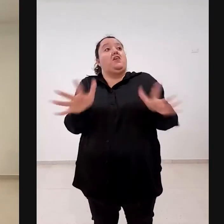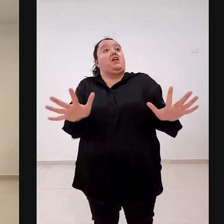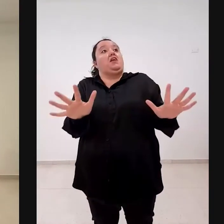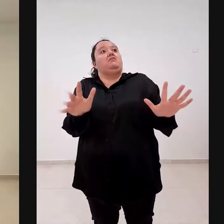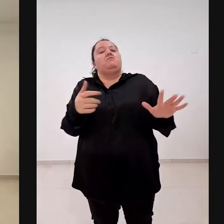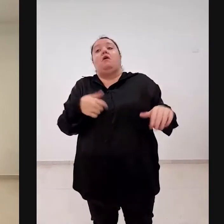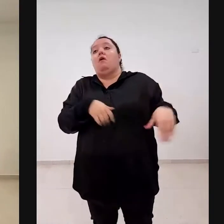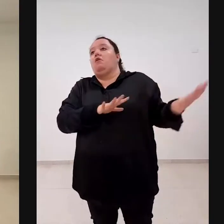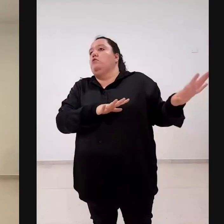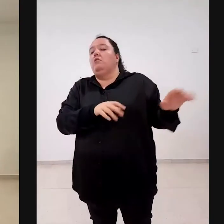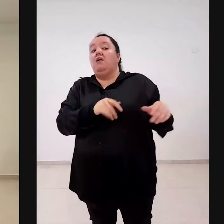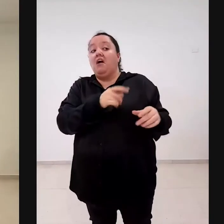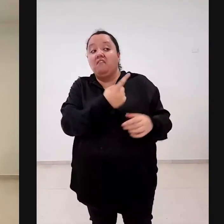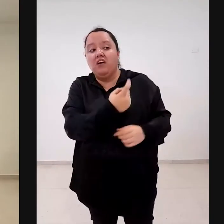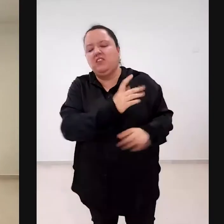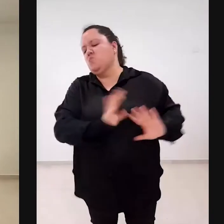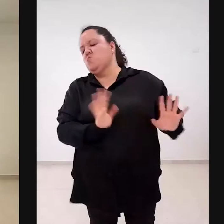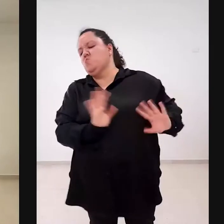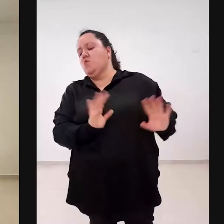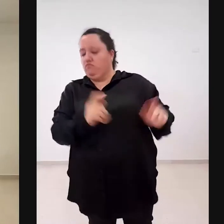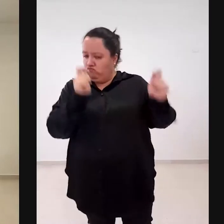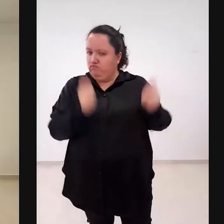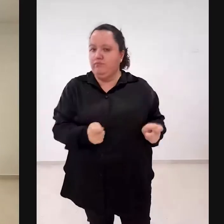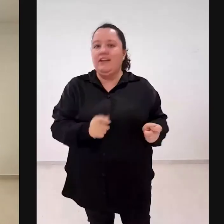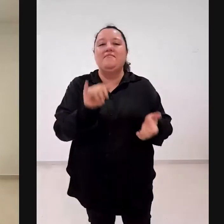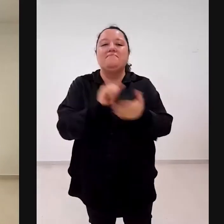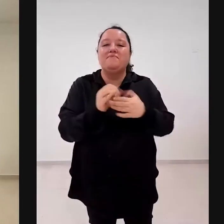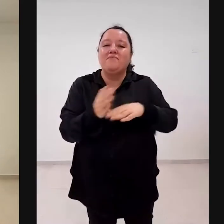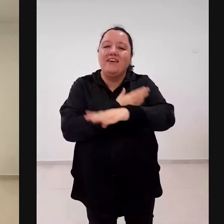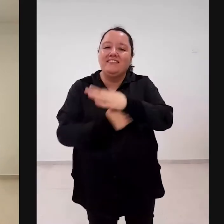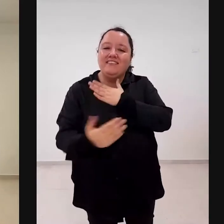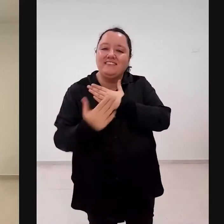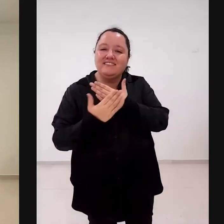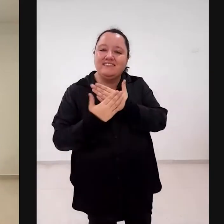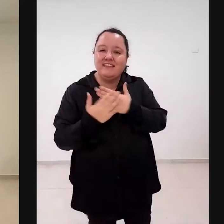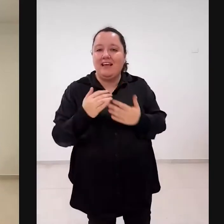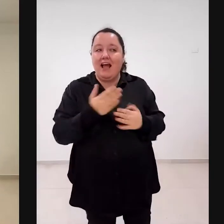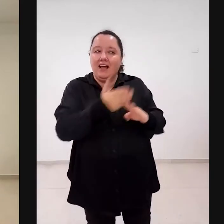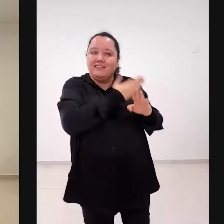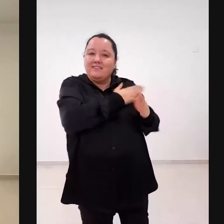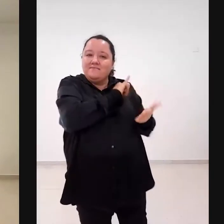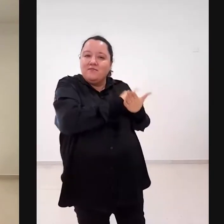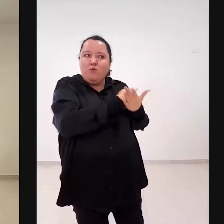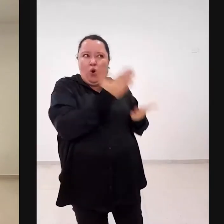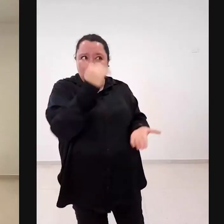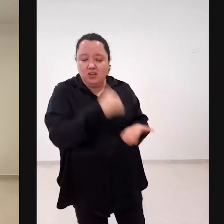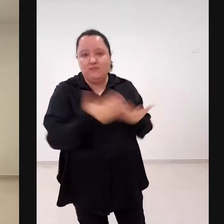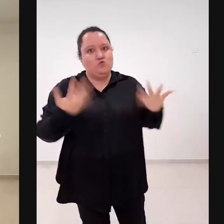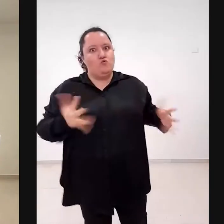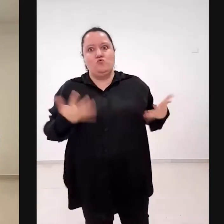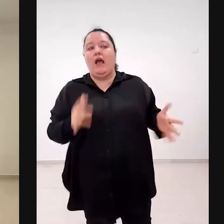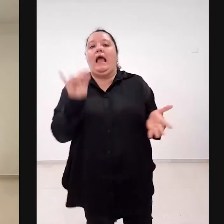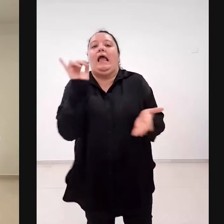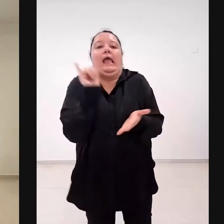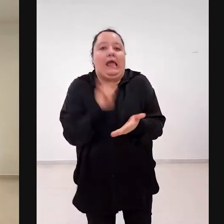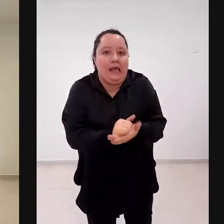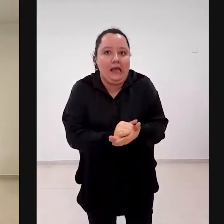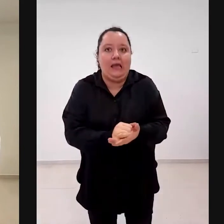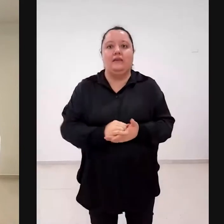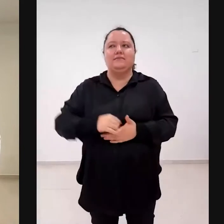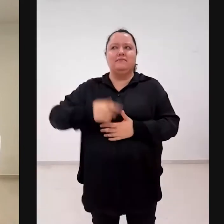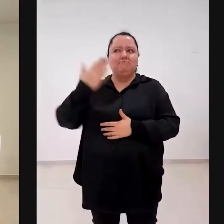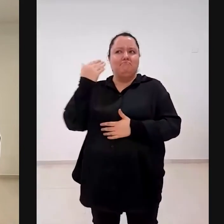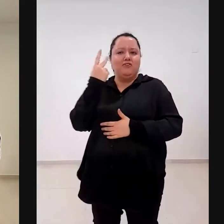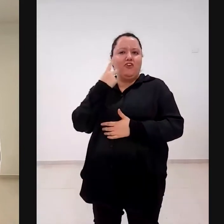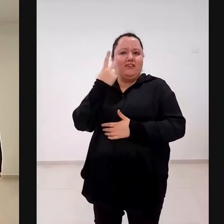para que no fuera a pasar yo sus tres hijos no santificación corriendo anales y por eso cuando nos reunimos hace un par